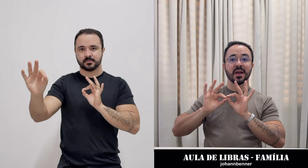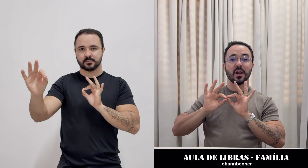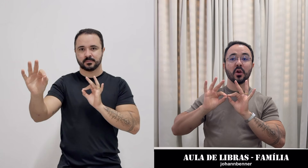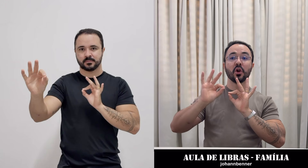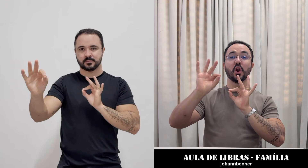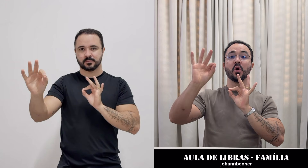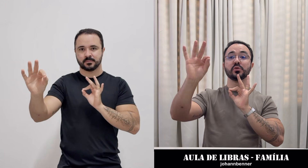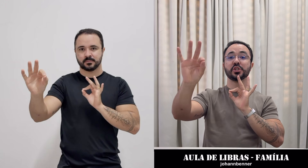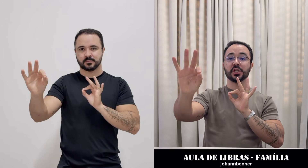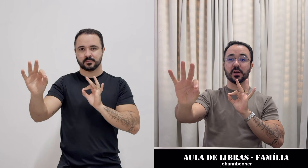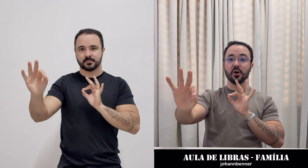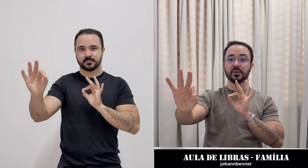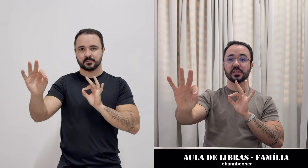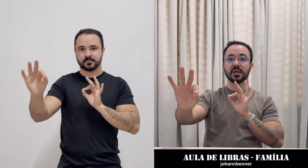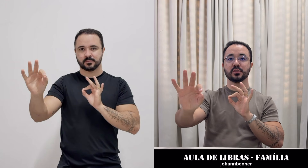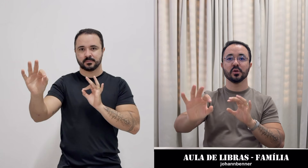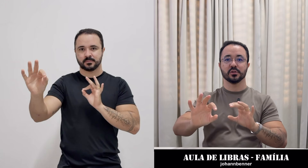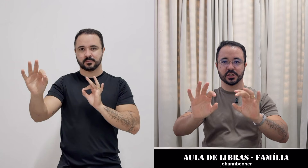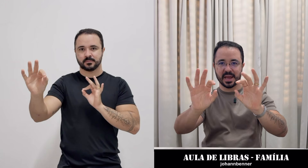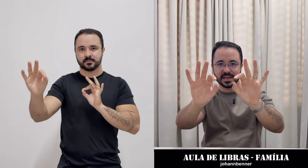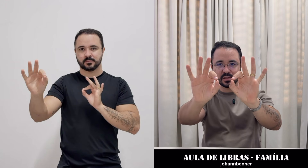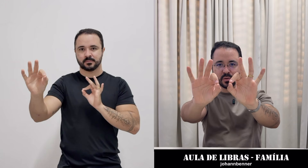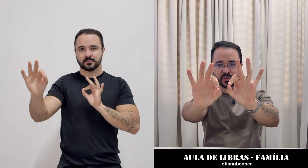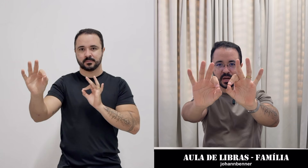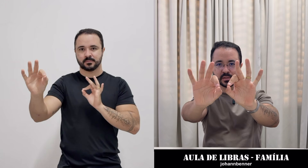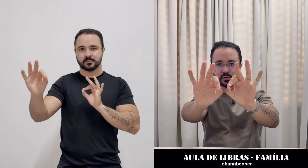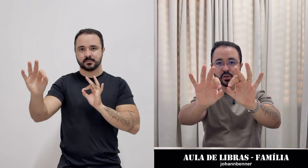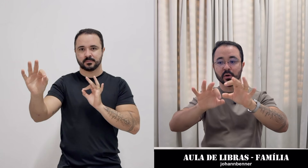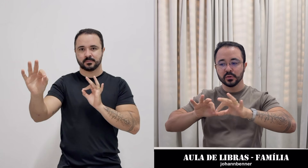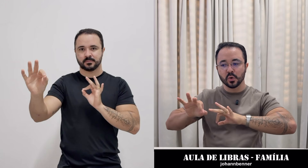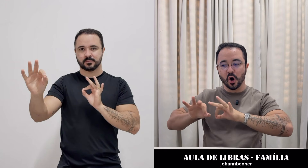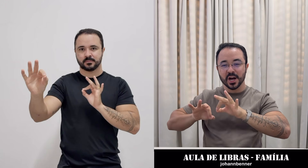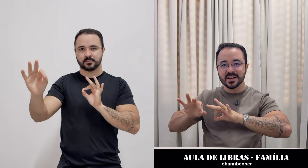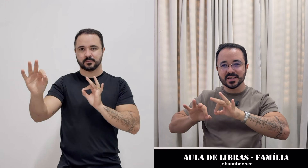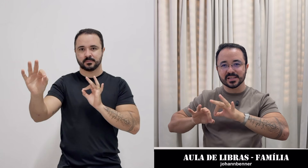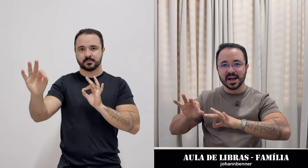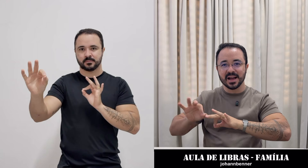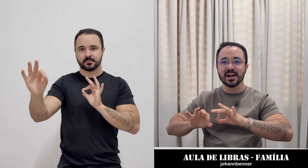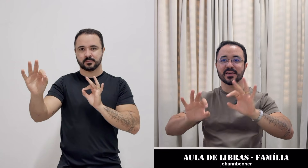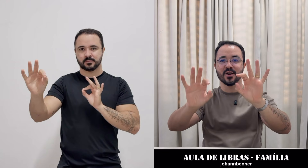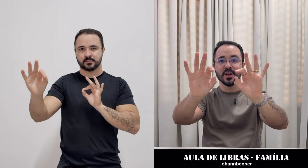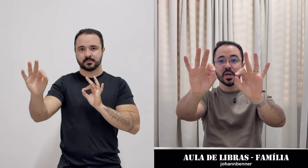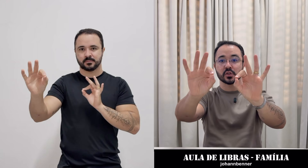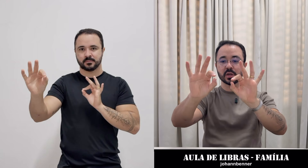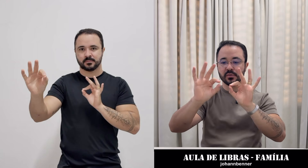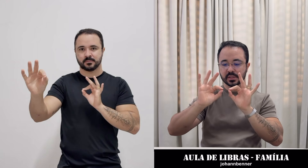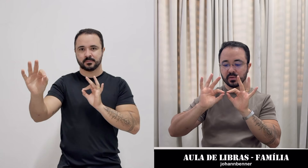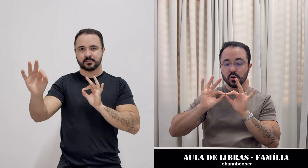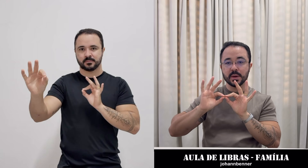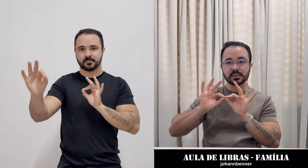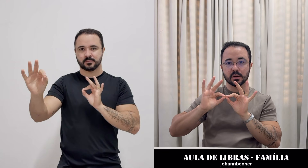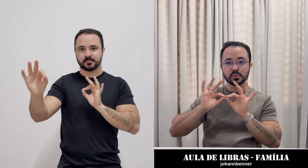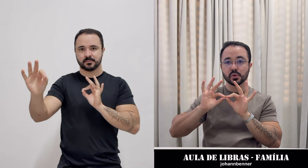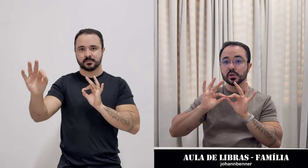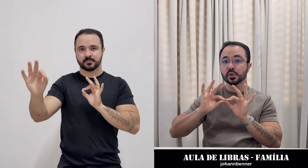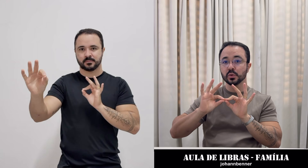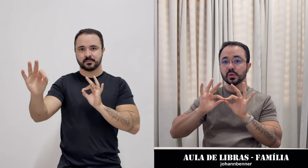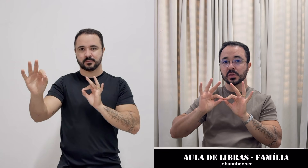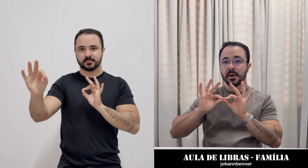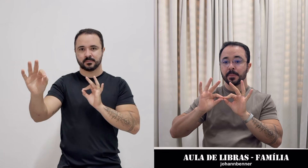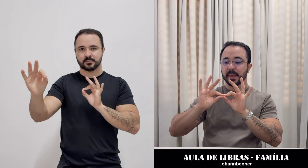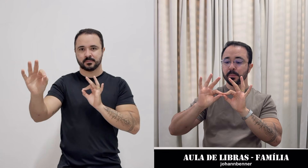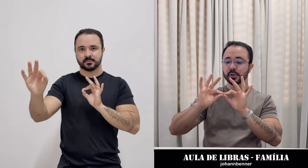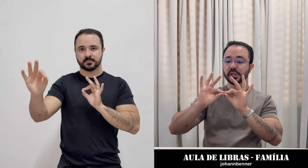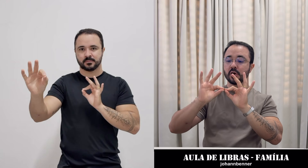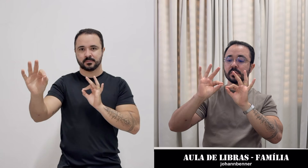moram longe, olha o sinal de longe, essa configuração de novo do organizar aqui, ó. Só que você vai começar com os dois